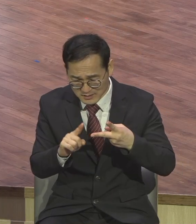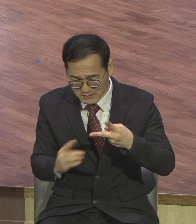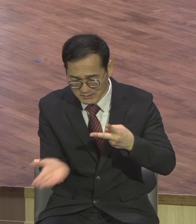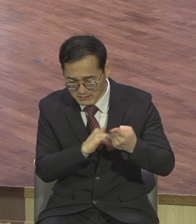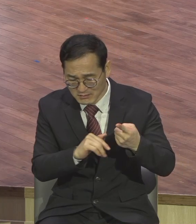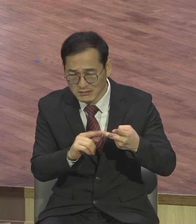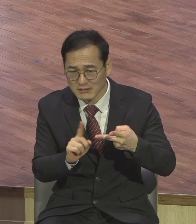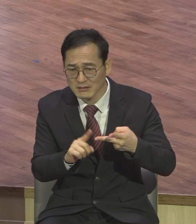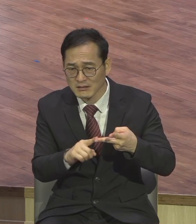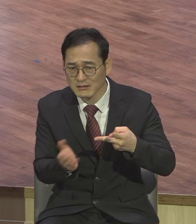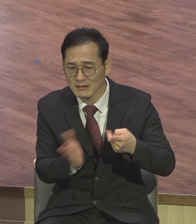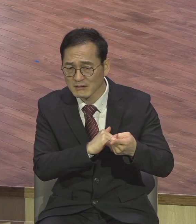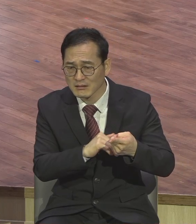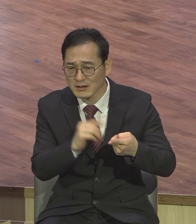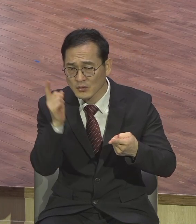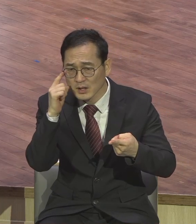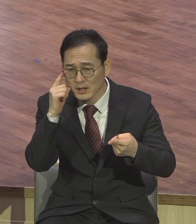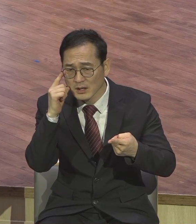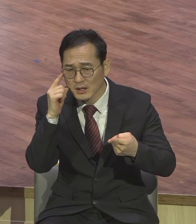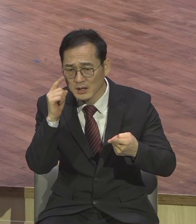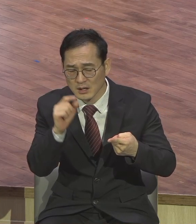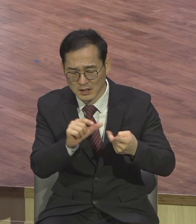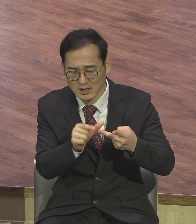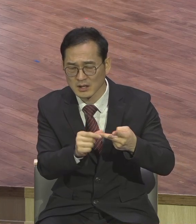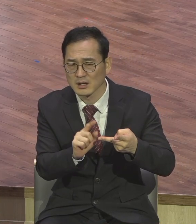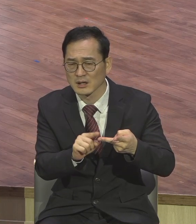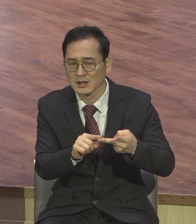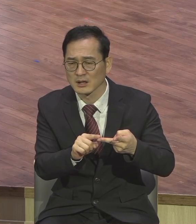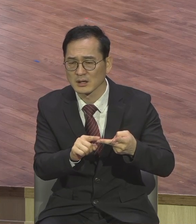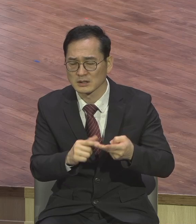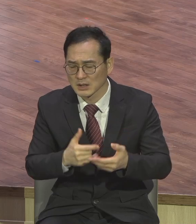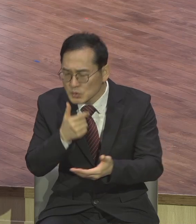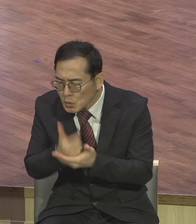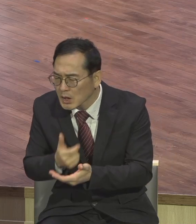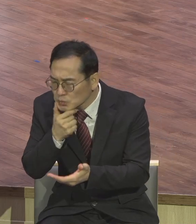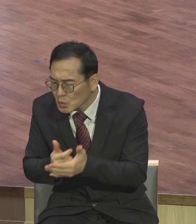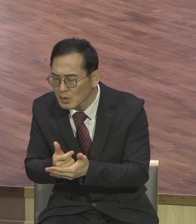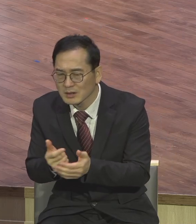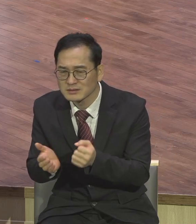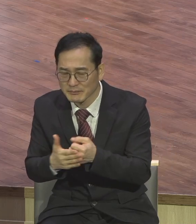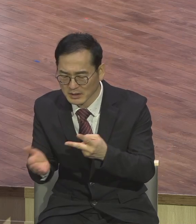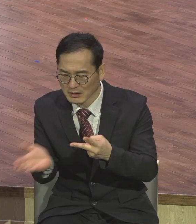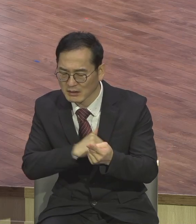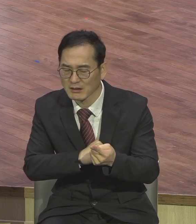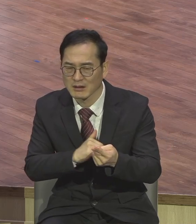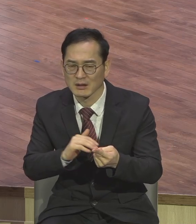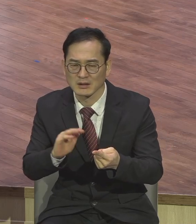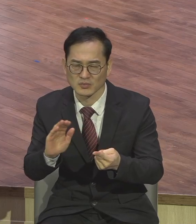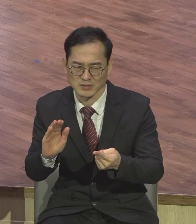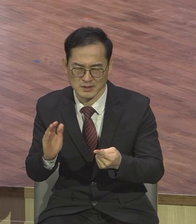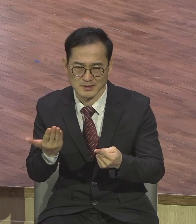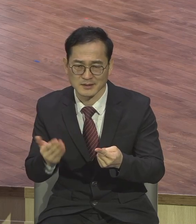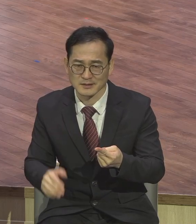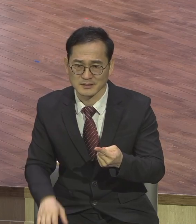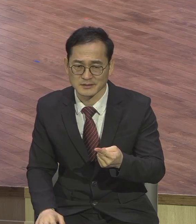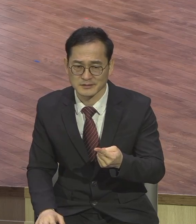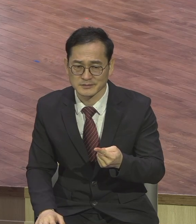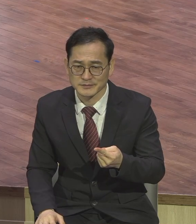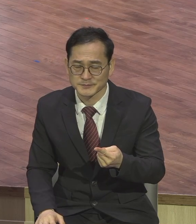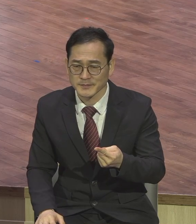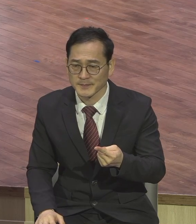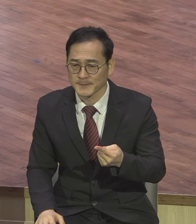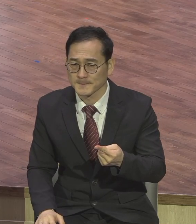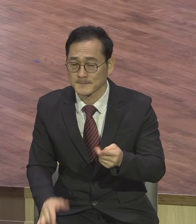속아서 그래, 속아서. 스스로 속아서 그래. 영계 모든 성도들, 예수 그리스도를